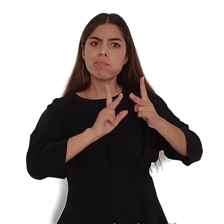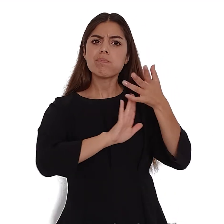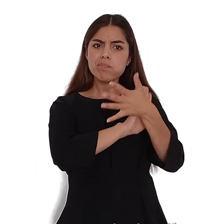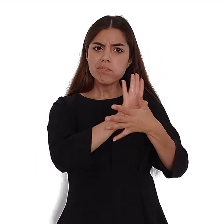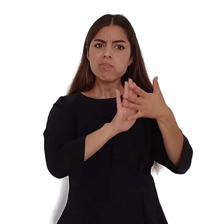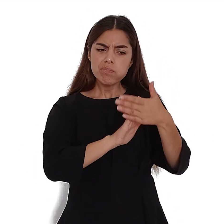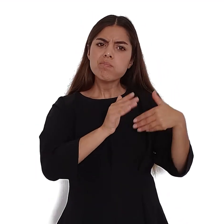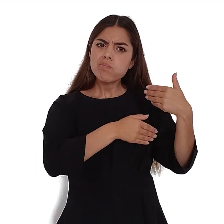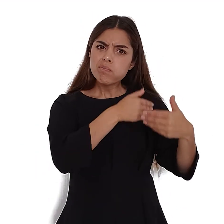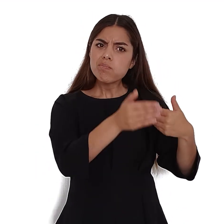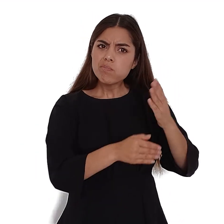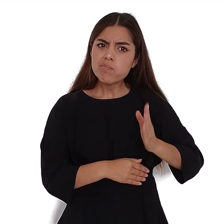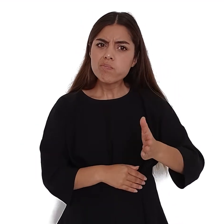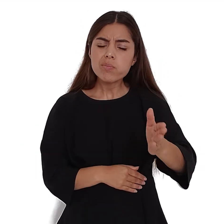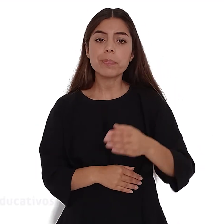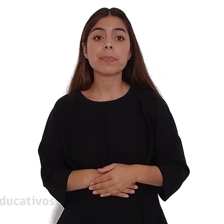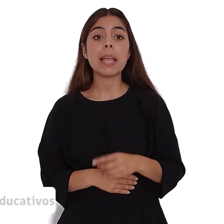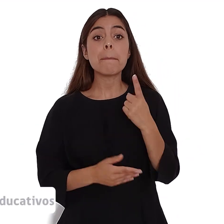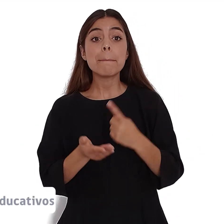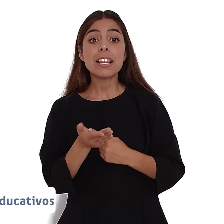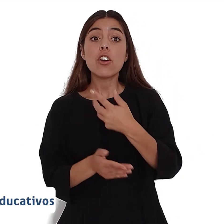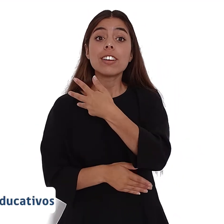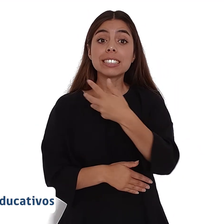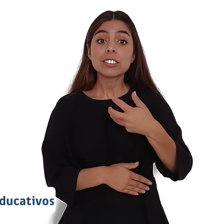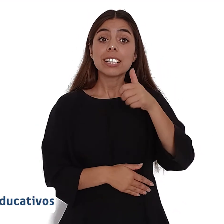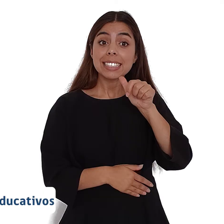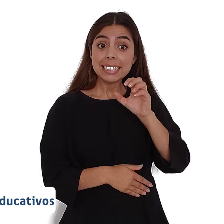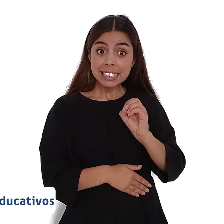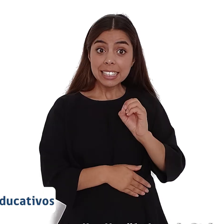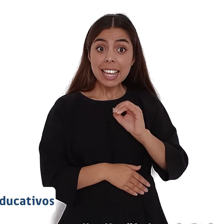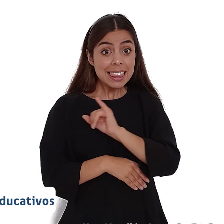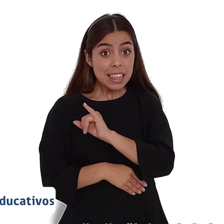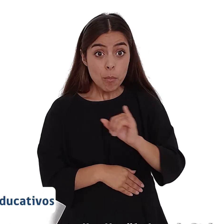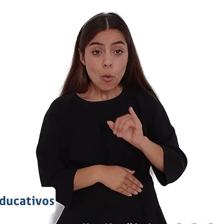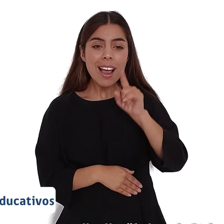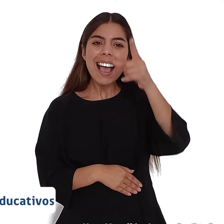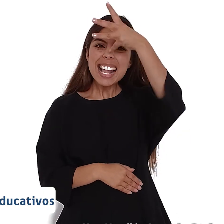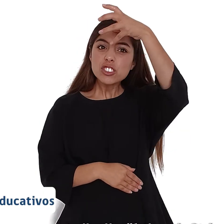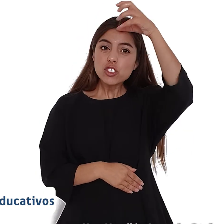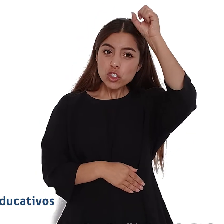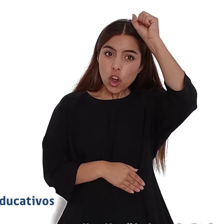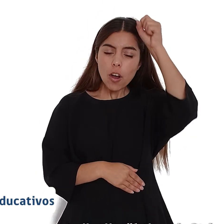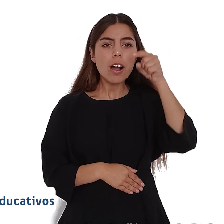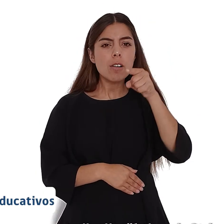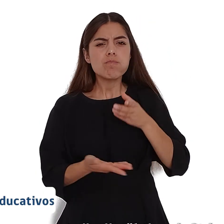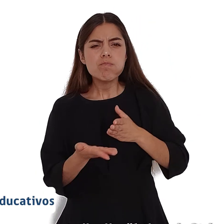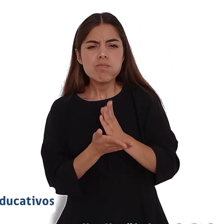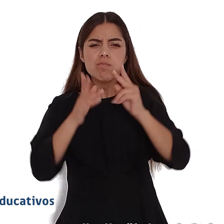señas durante esos años. Después de 1960, que con estudios lingüísticos de Stoke se demuestra que la lengua de